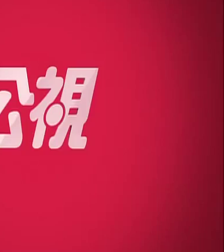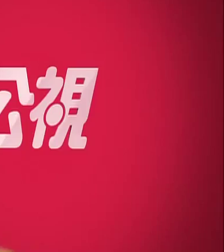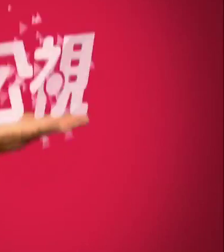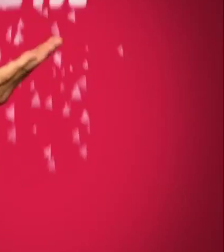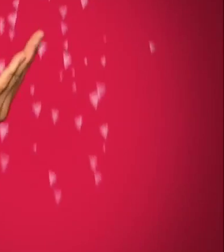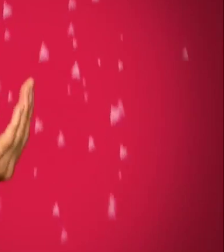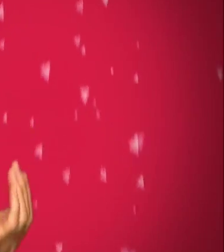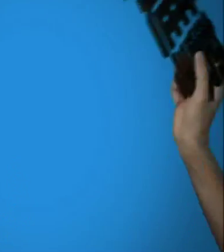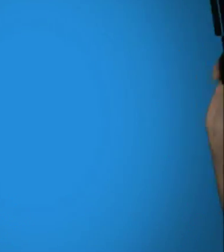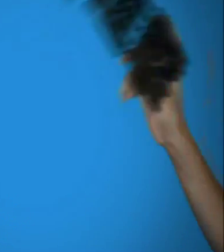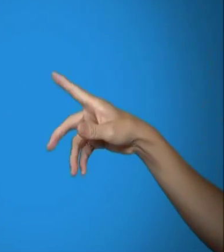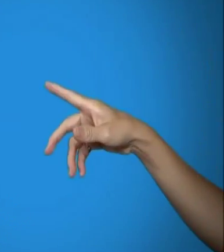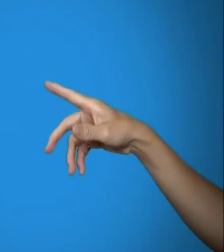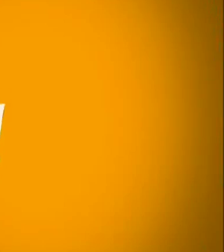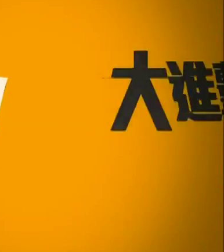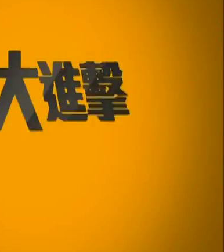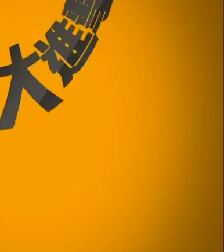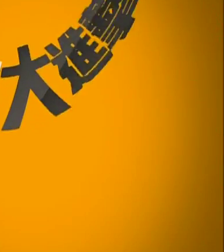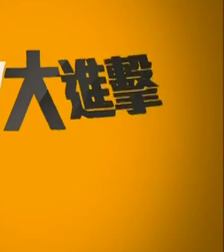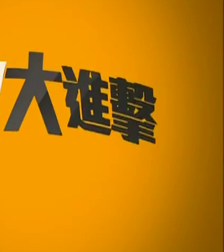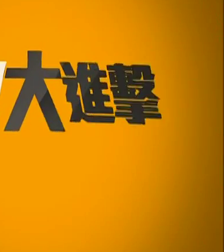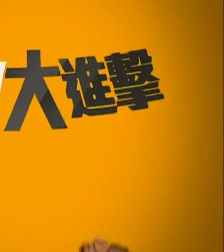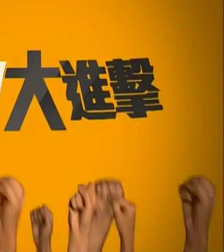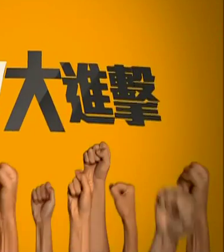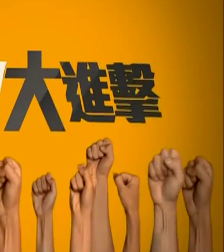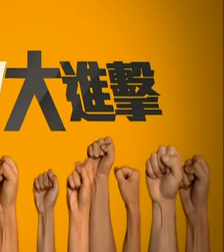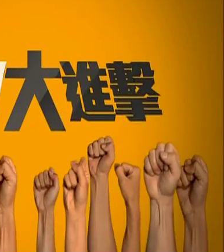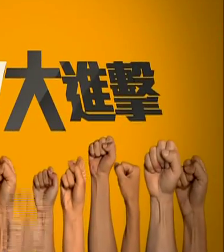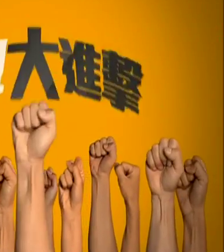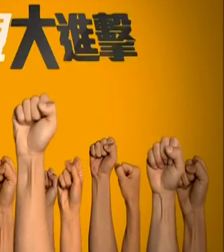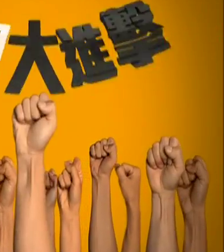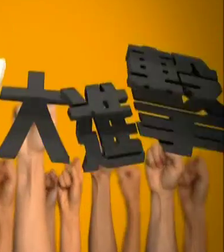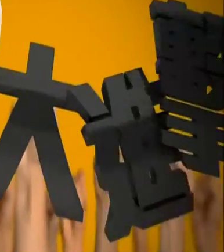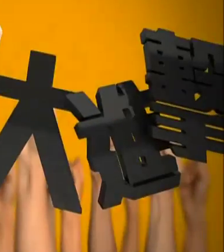迎接新气象，公视大晋级精彩不一样。